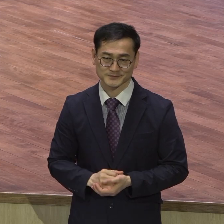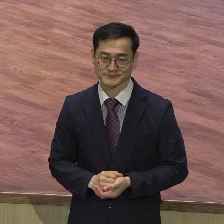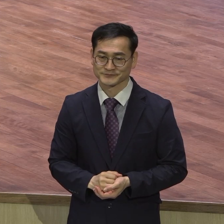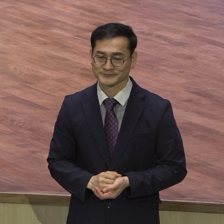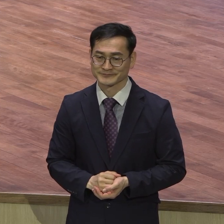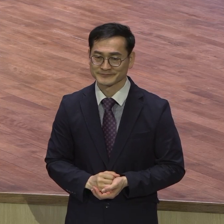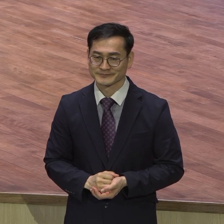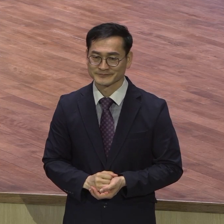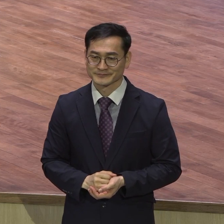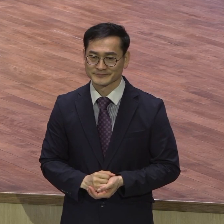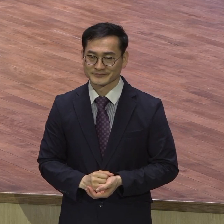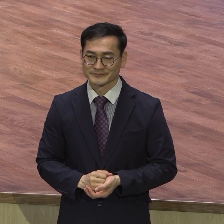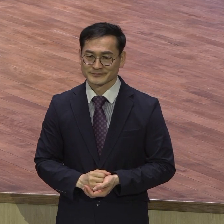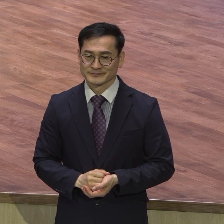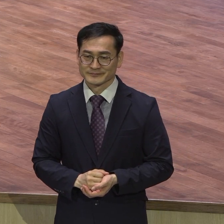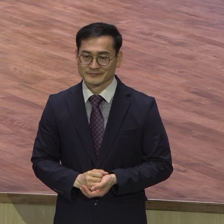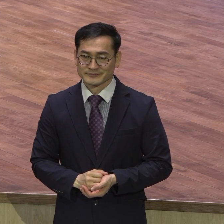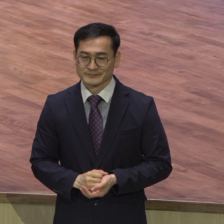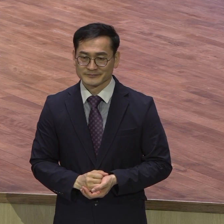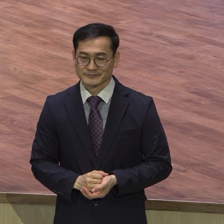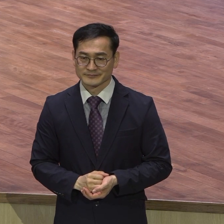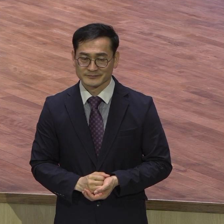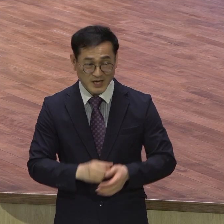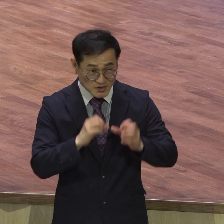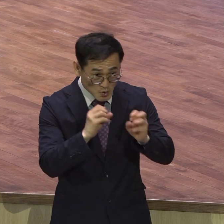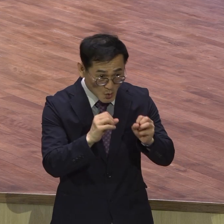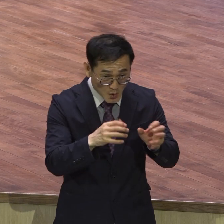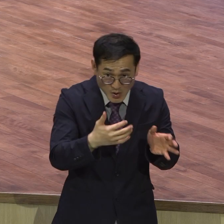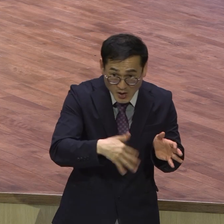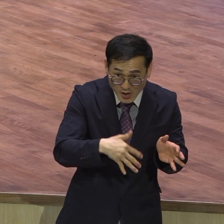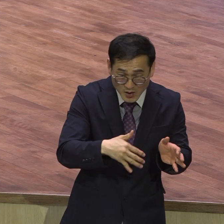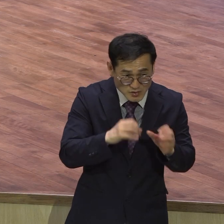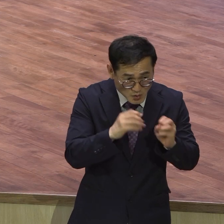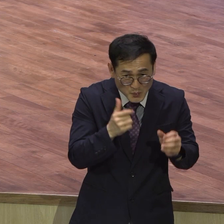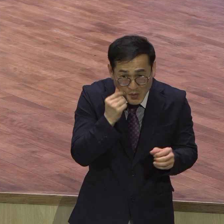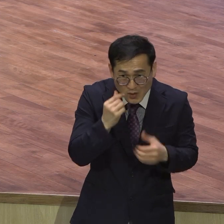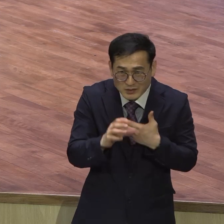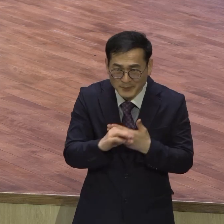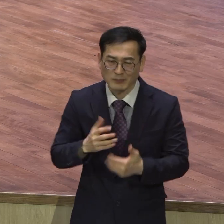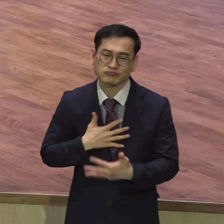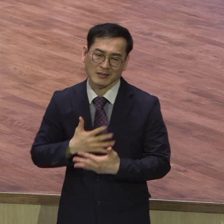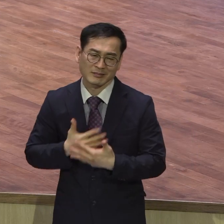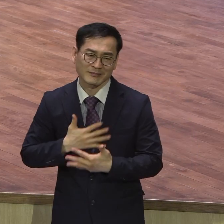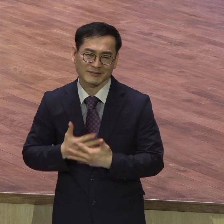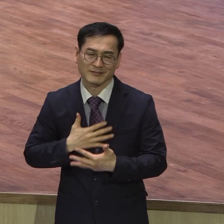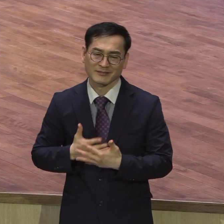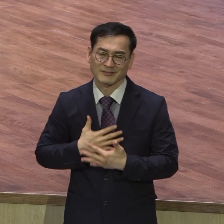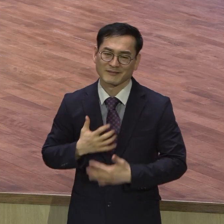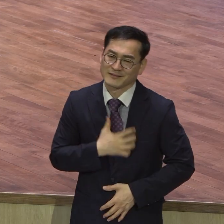그렇게 못살면 불안합니다. 교회 다녀도 사이클이 안 맞아가지고